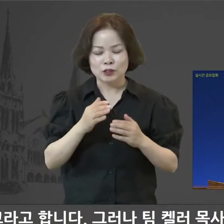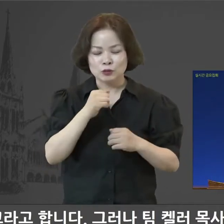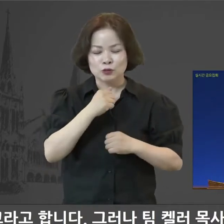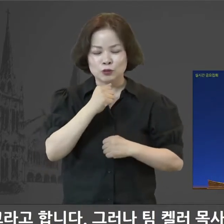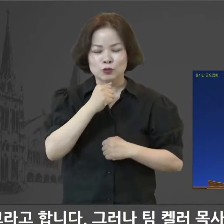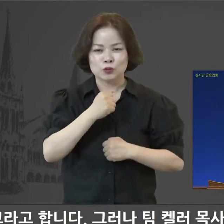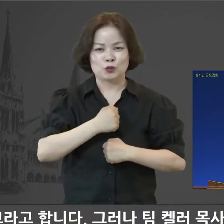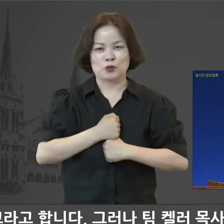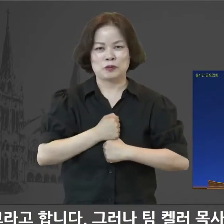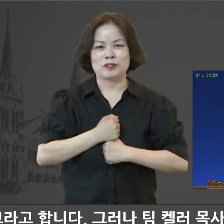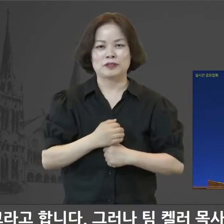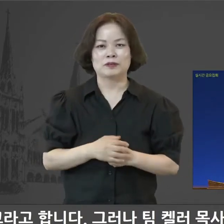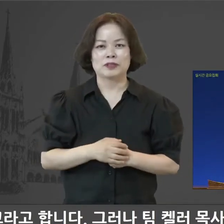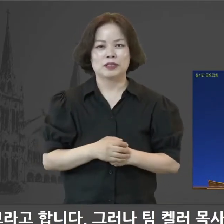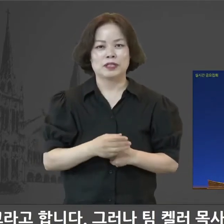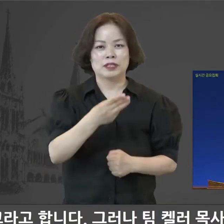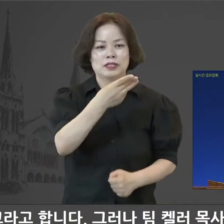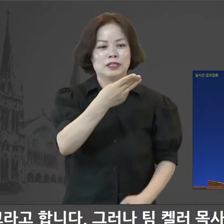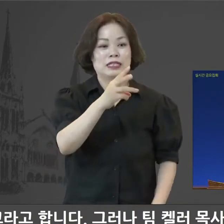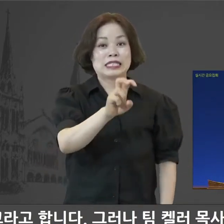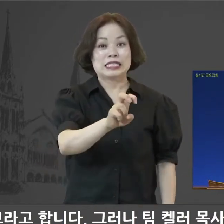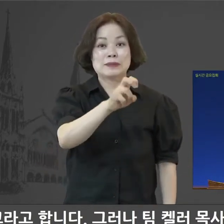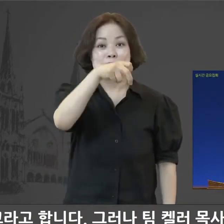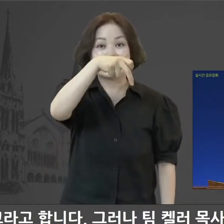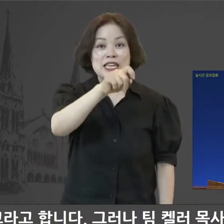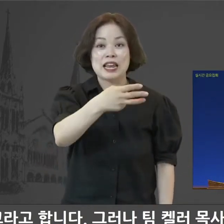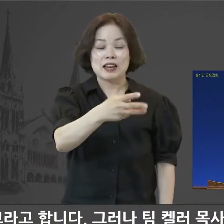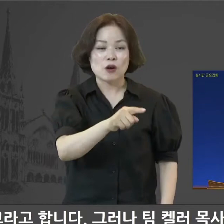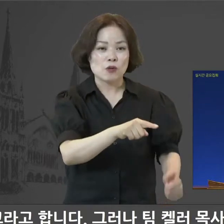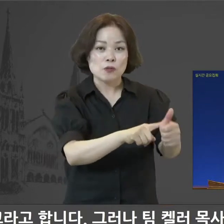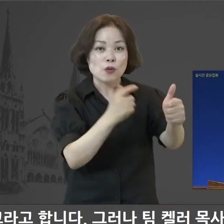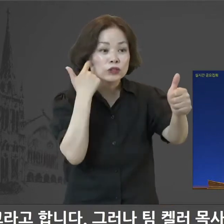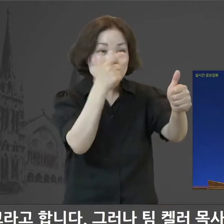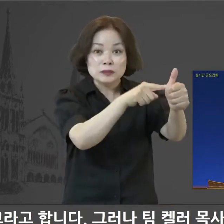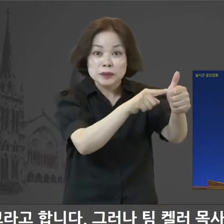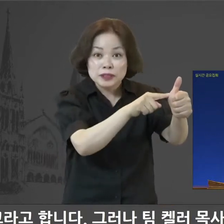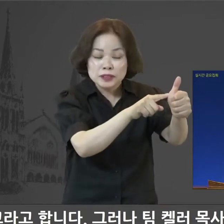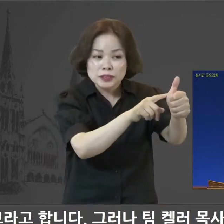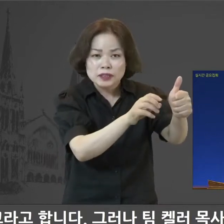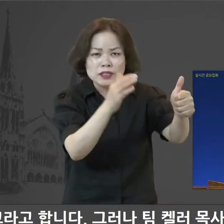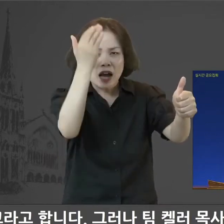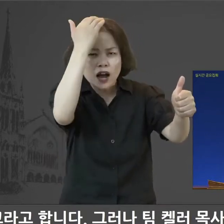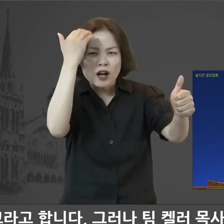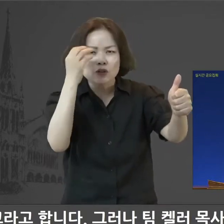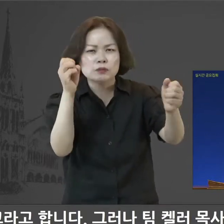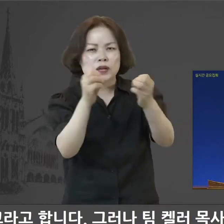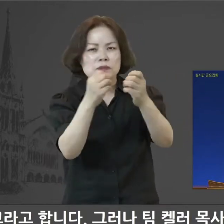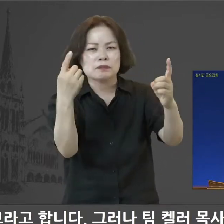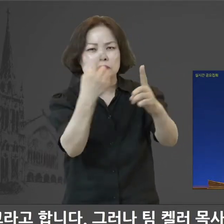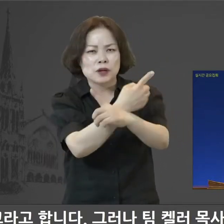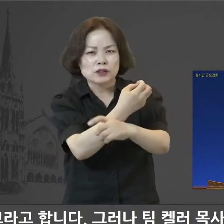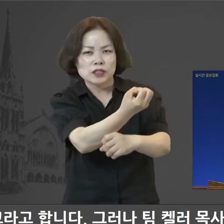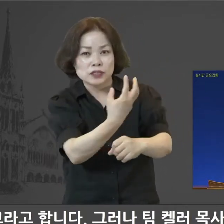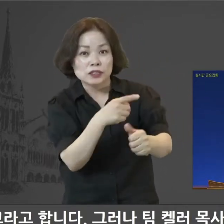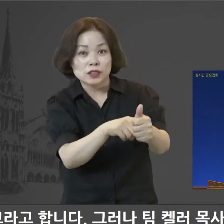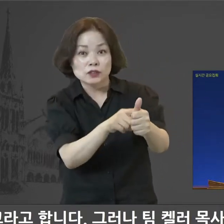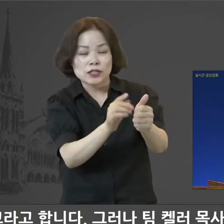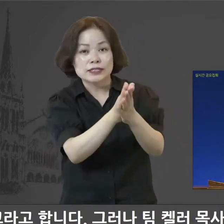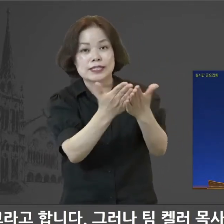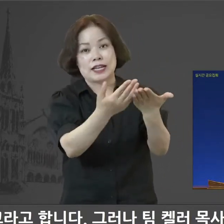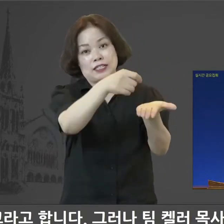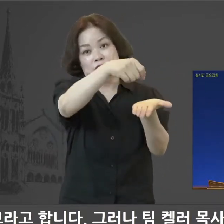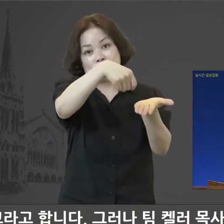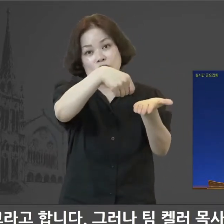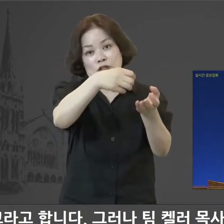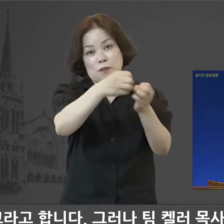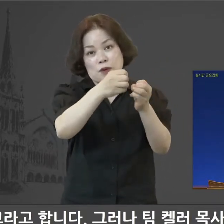그런데 팀 켈러 목사님이 답이 되는 기독교, 이 한국말로 번역해서 출판할 때 그 번역하신 분도